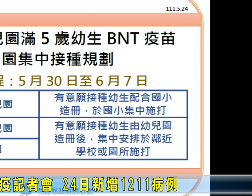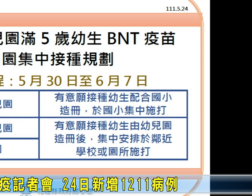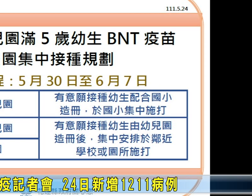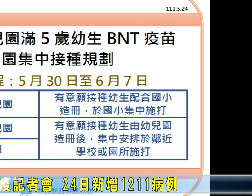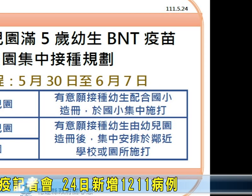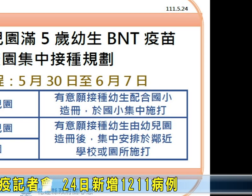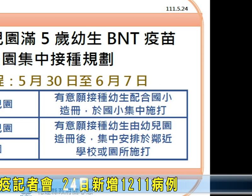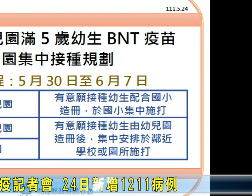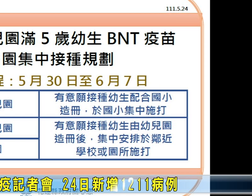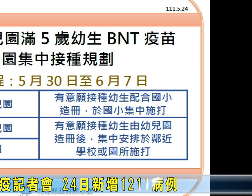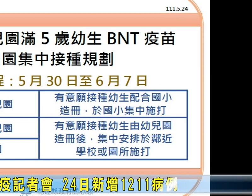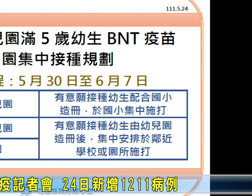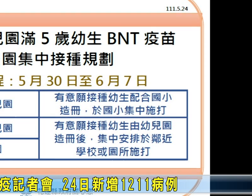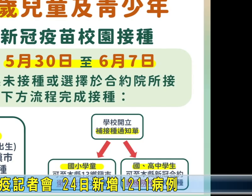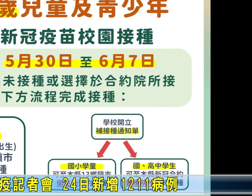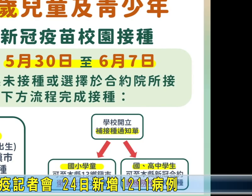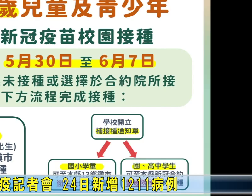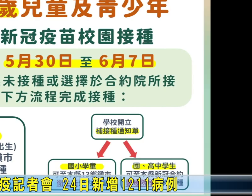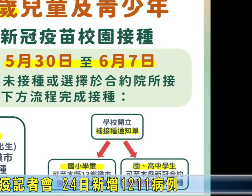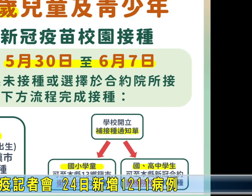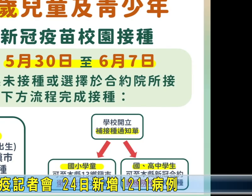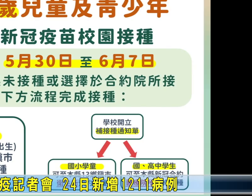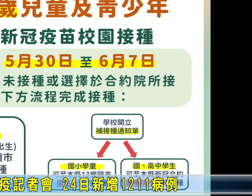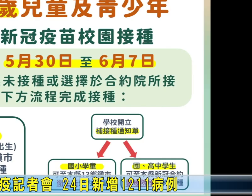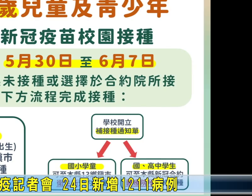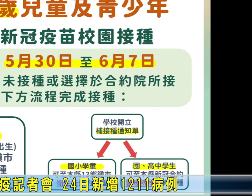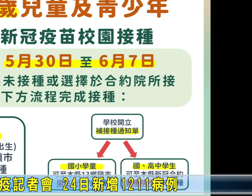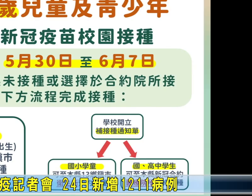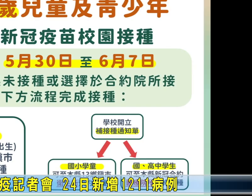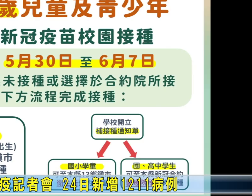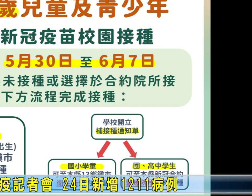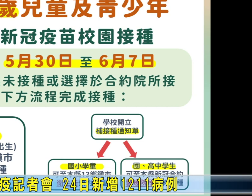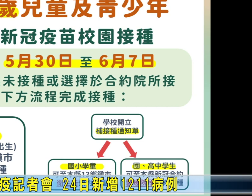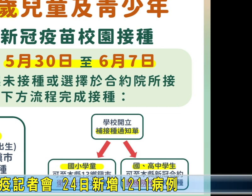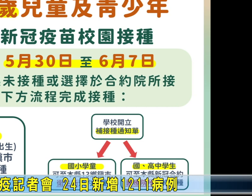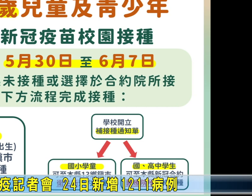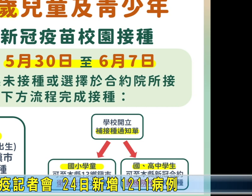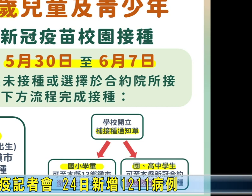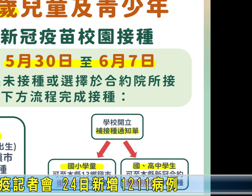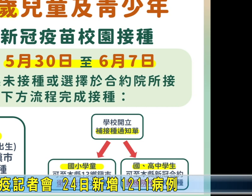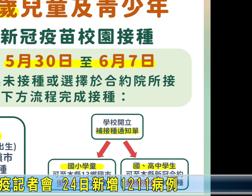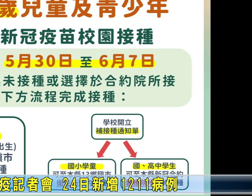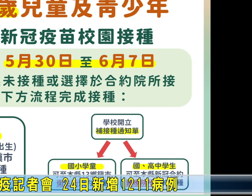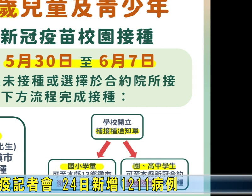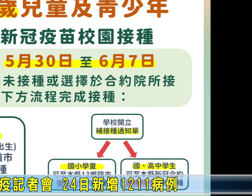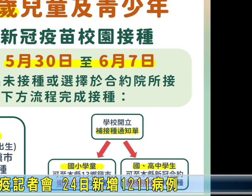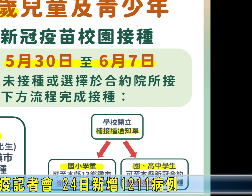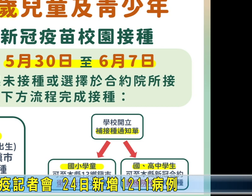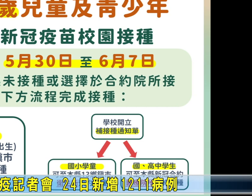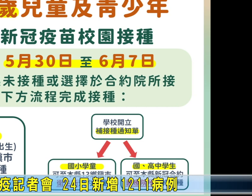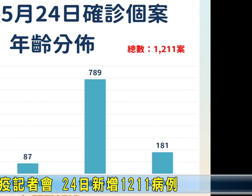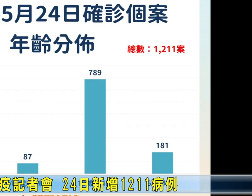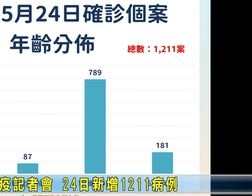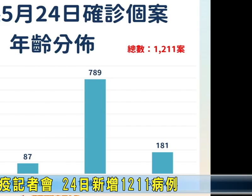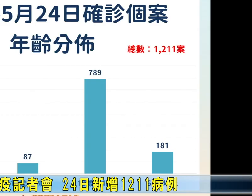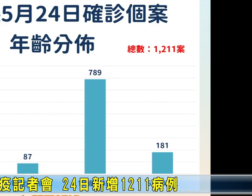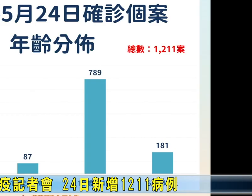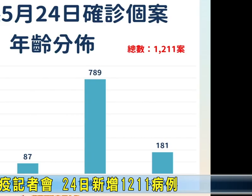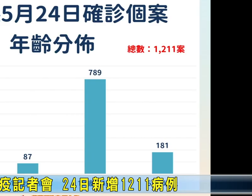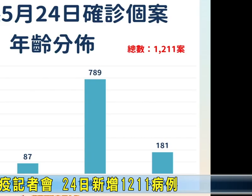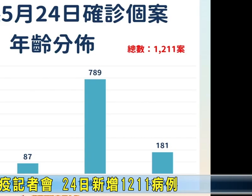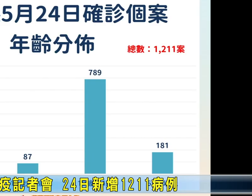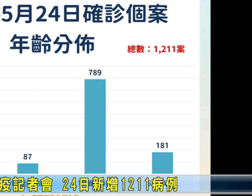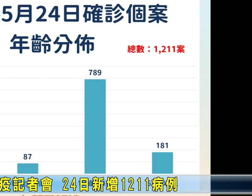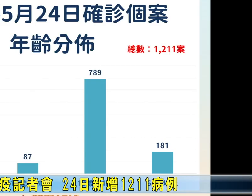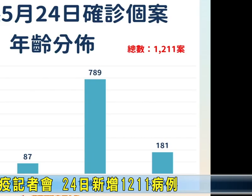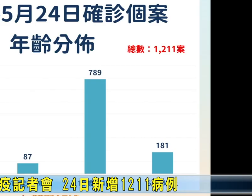的卫生所也都会投入来施打。那另外就是说，如果5月30到